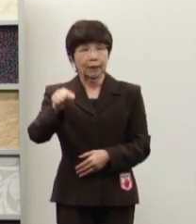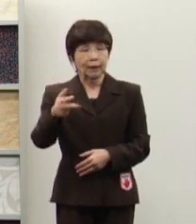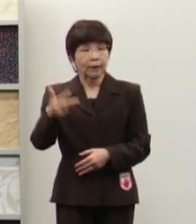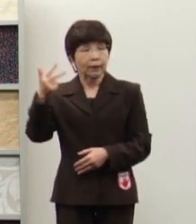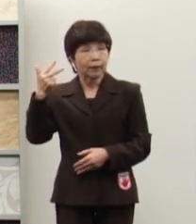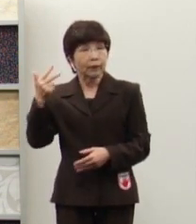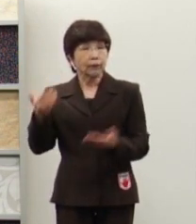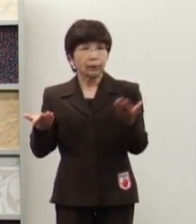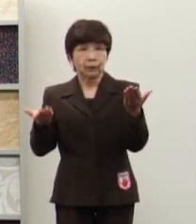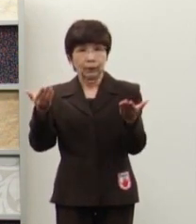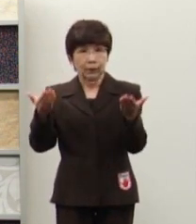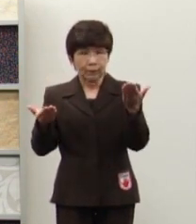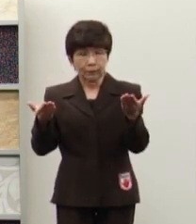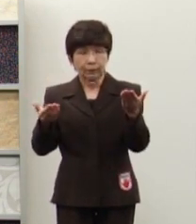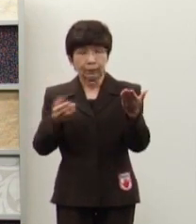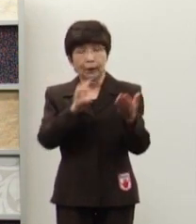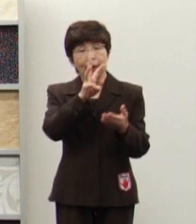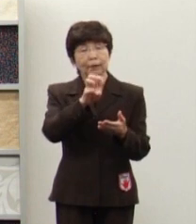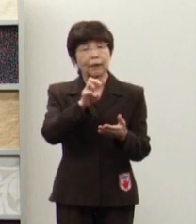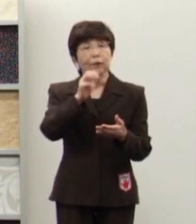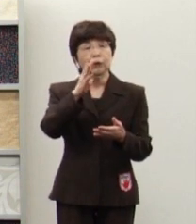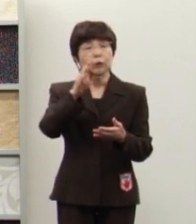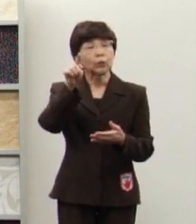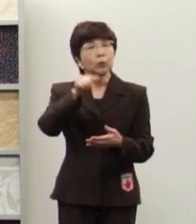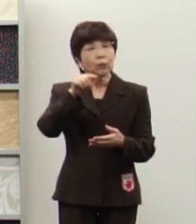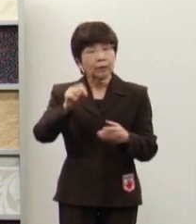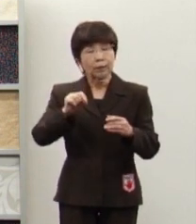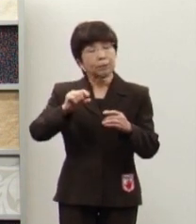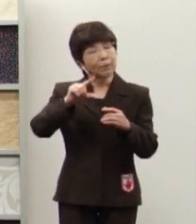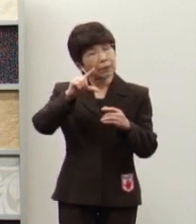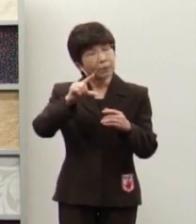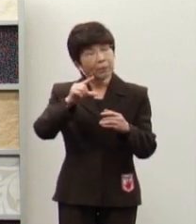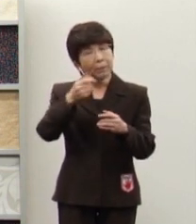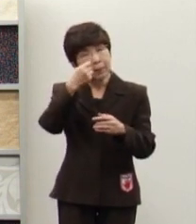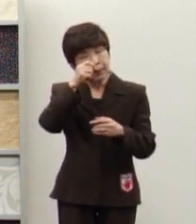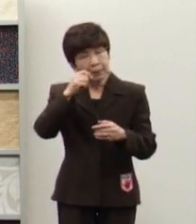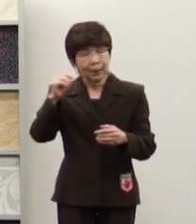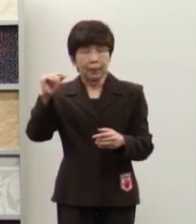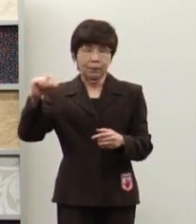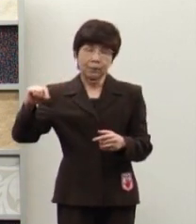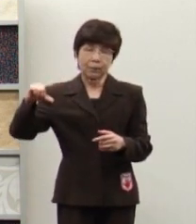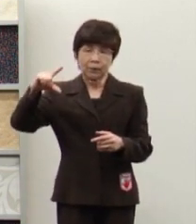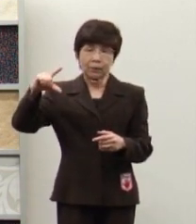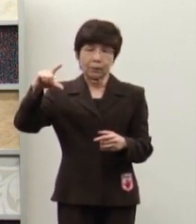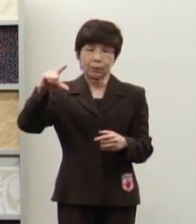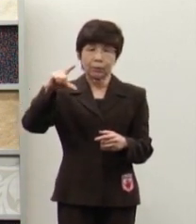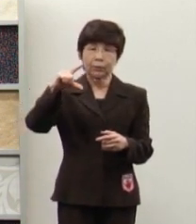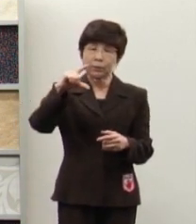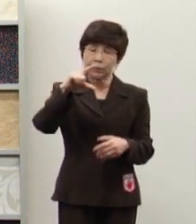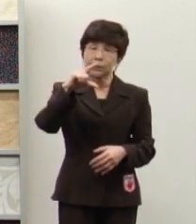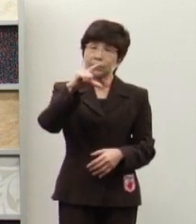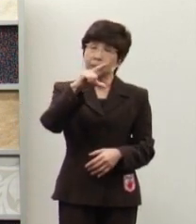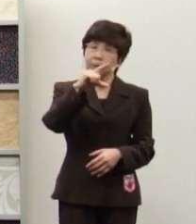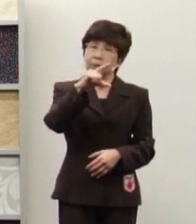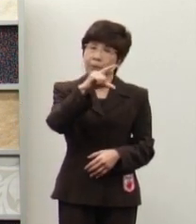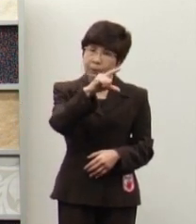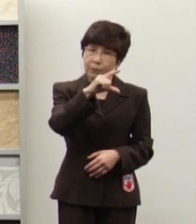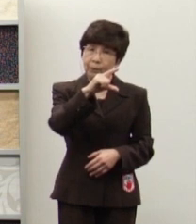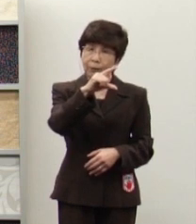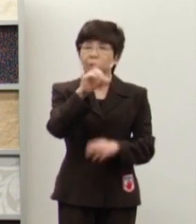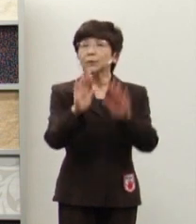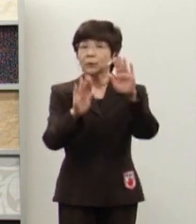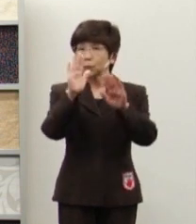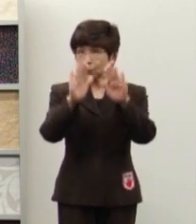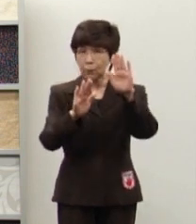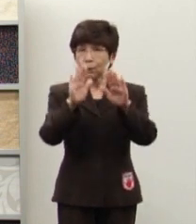週と、比較いたしまして34人の増、ほぼ横ばいで推移しており、感染状況は比較的落ち着いた状況